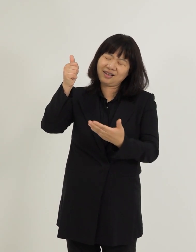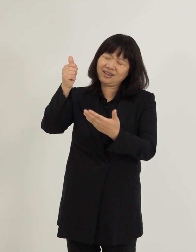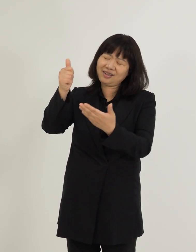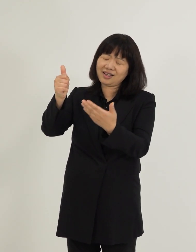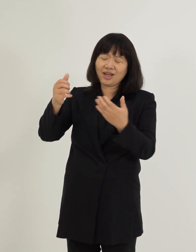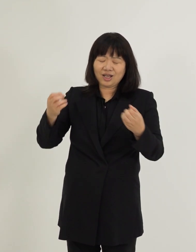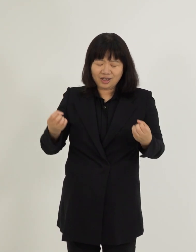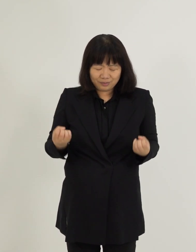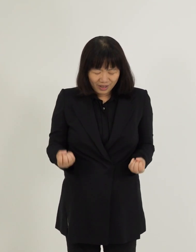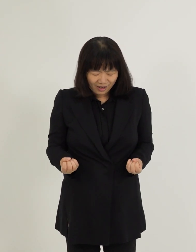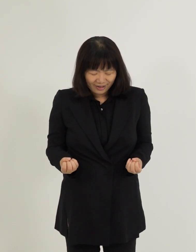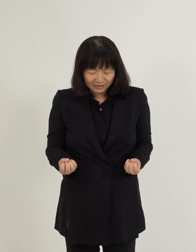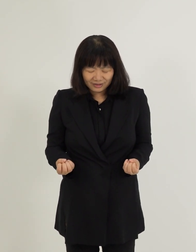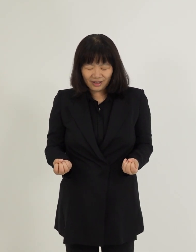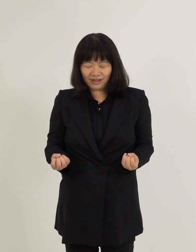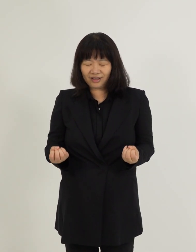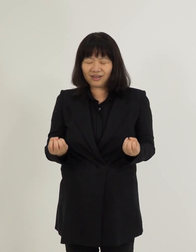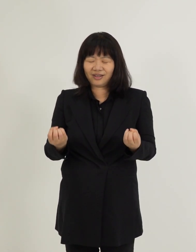왕께